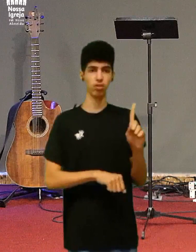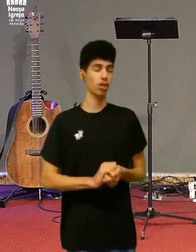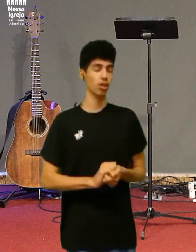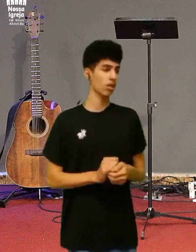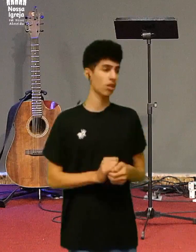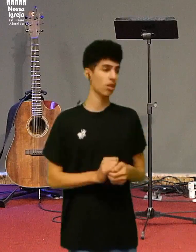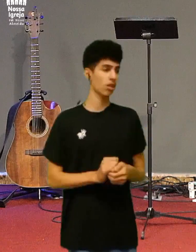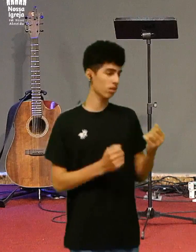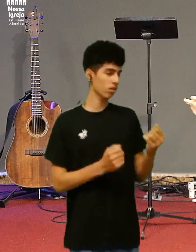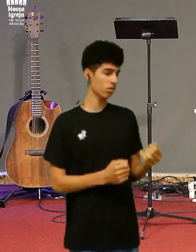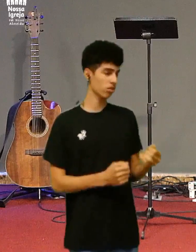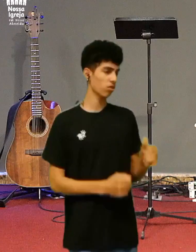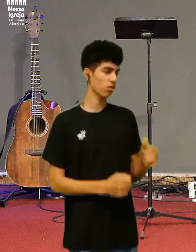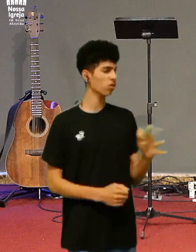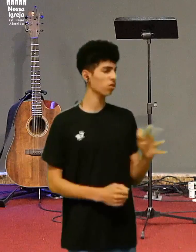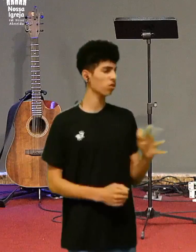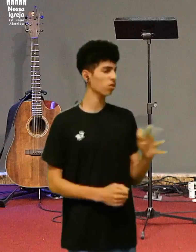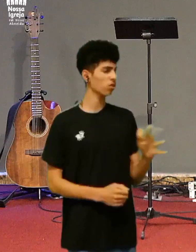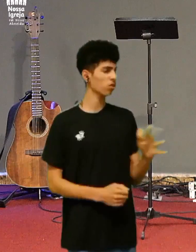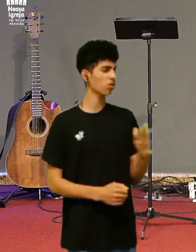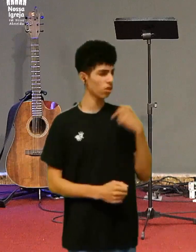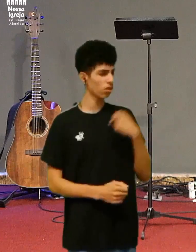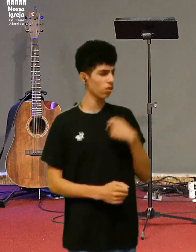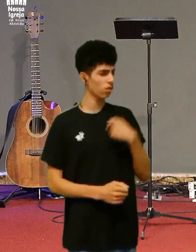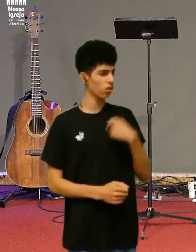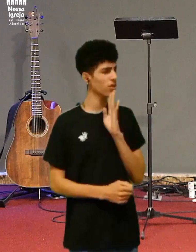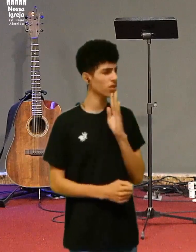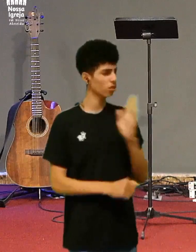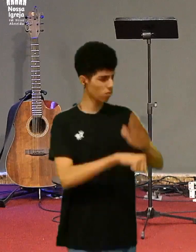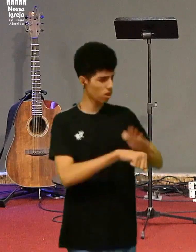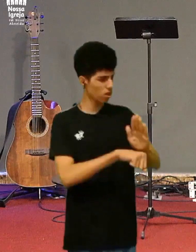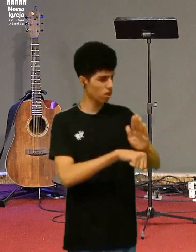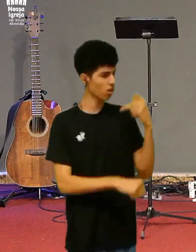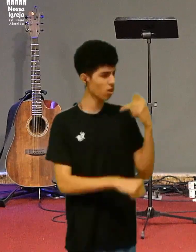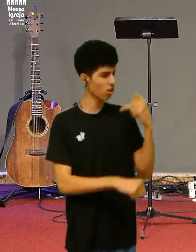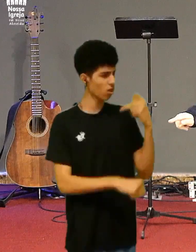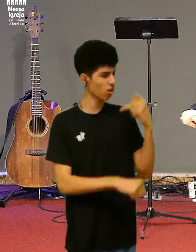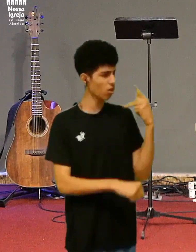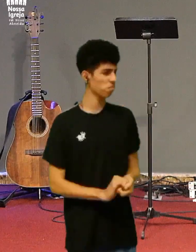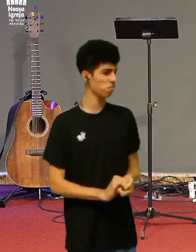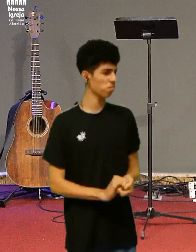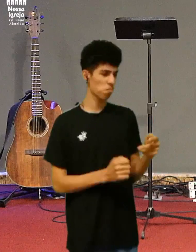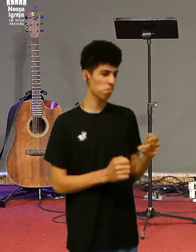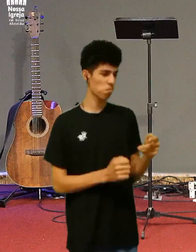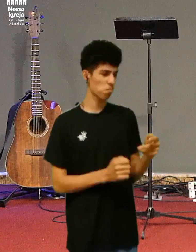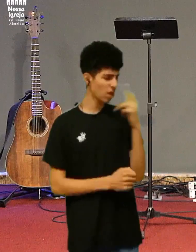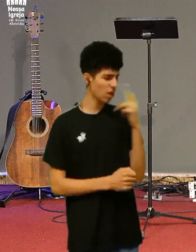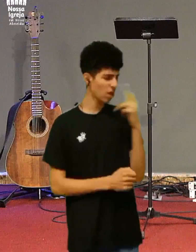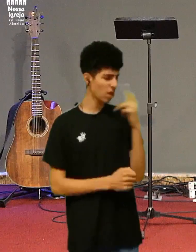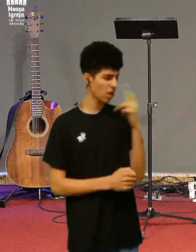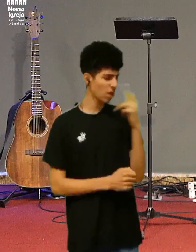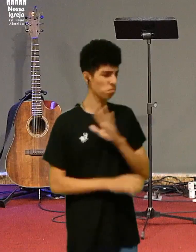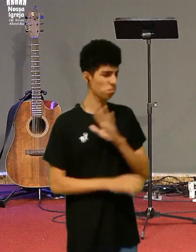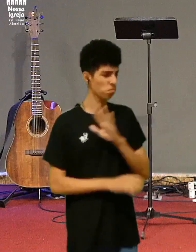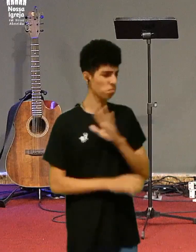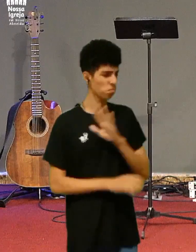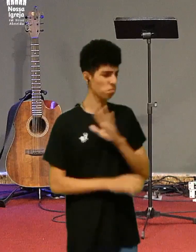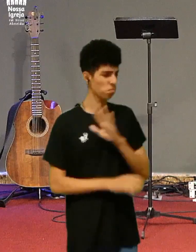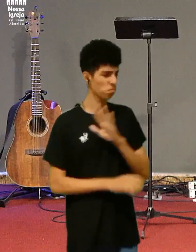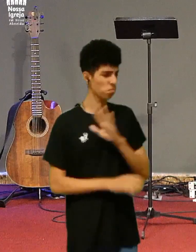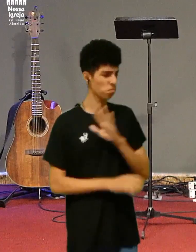as suas obras. Você tem fama de que está vivo, mas na verdade está morto. E assim, meus